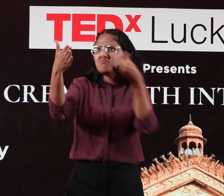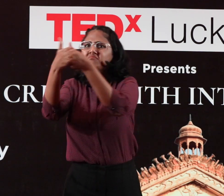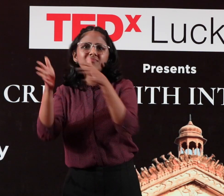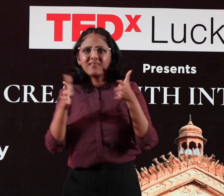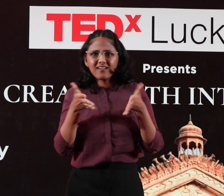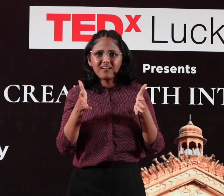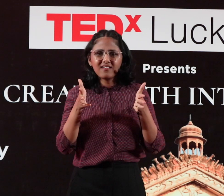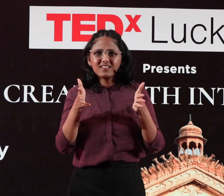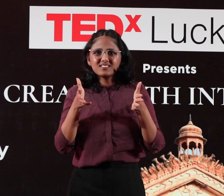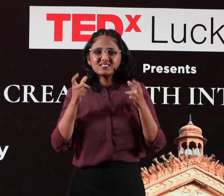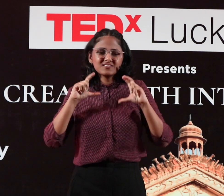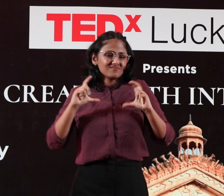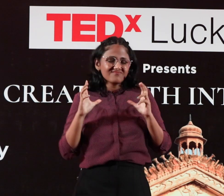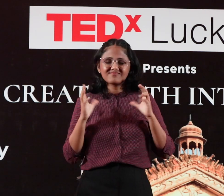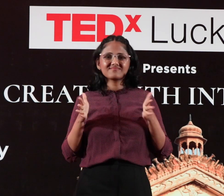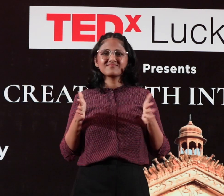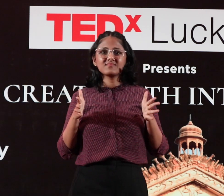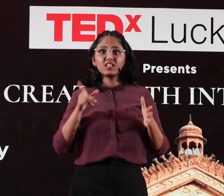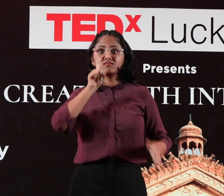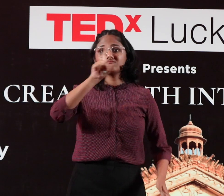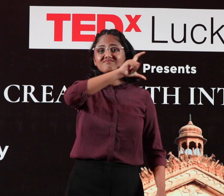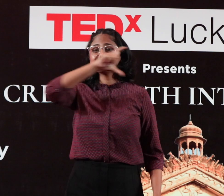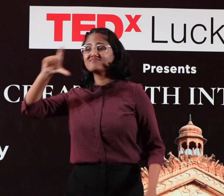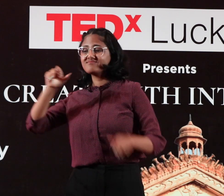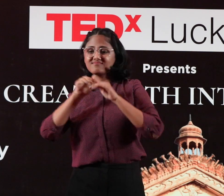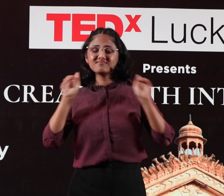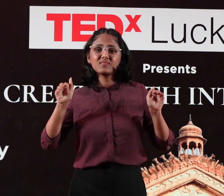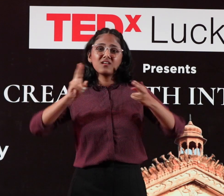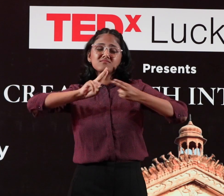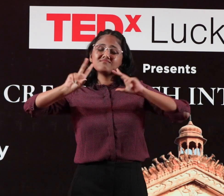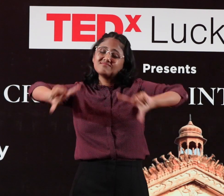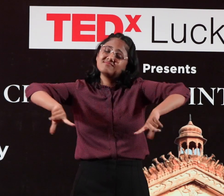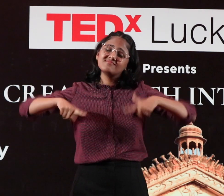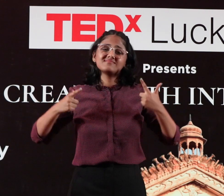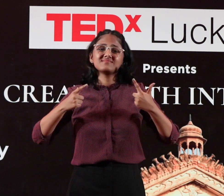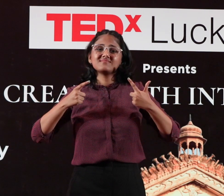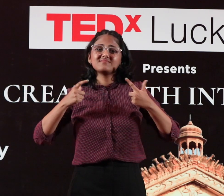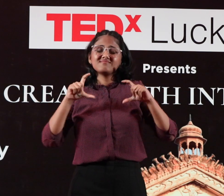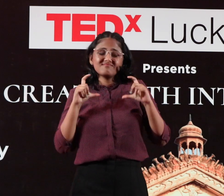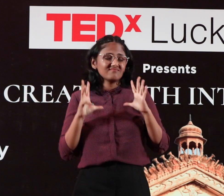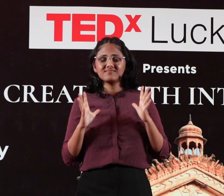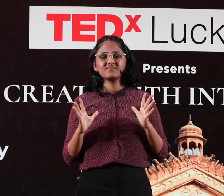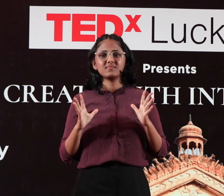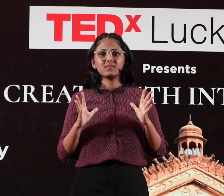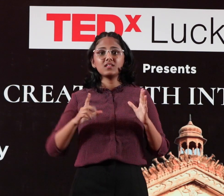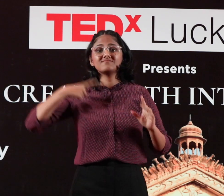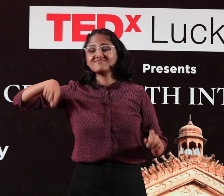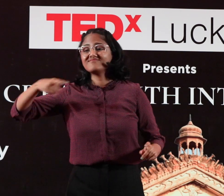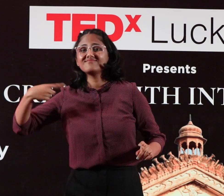बेचैनी थी ना, ये भारत के 1 करोड़ बच्चे अपना पूरा जीवन इस बेचैनी में बिता रहे हैं, हर वक्त हर पल,